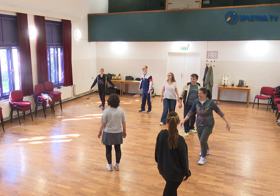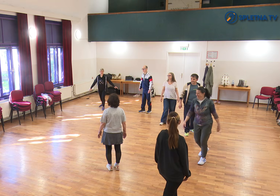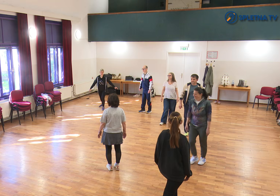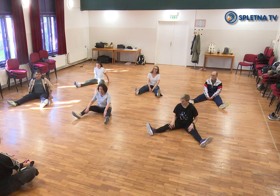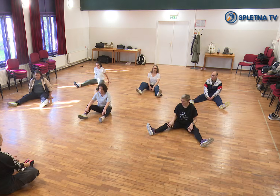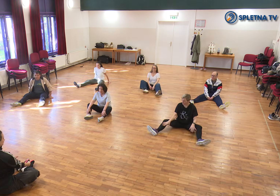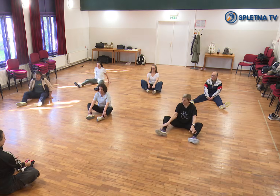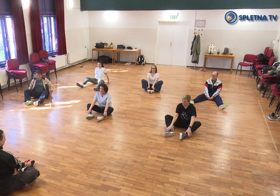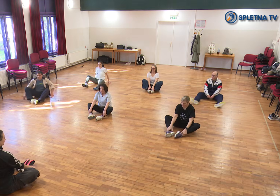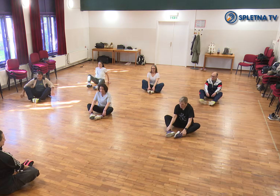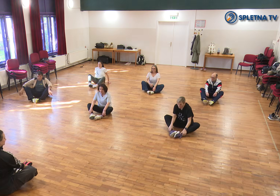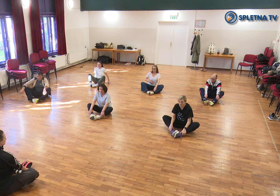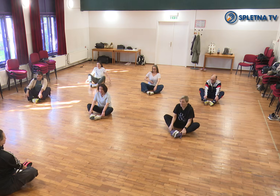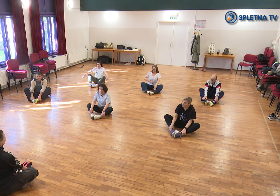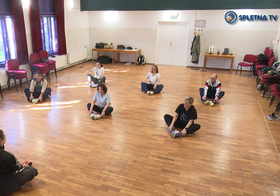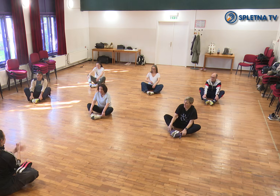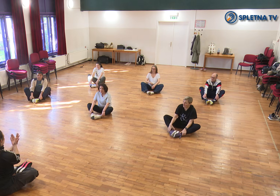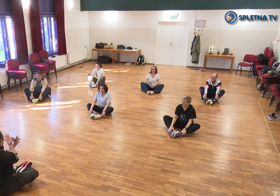Just because it's easy.